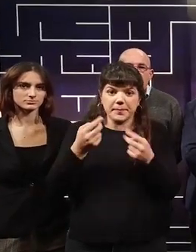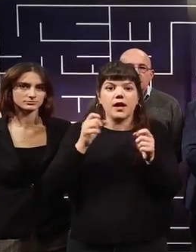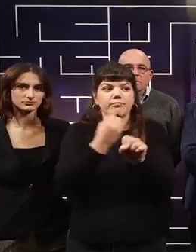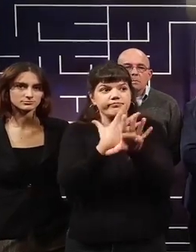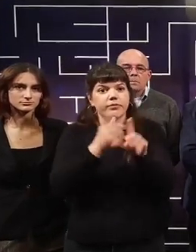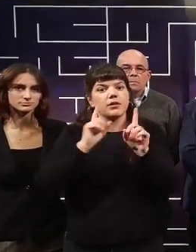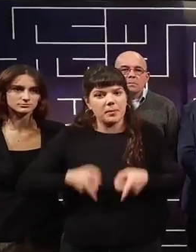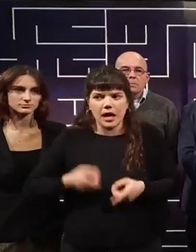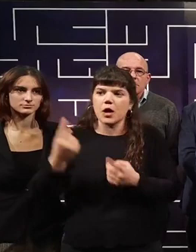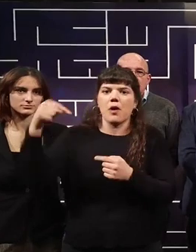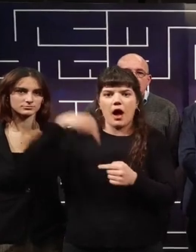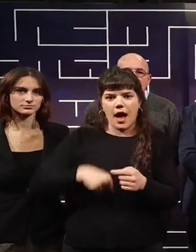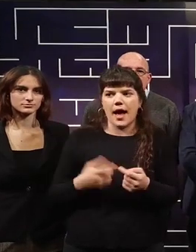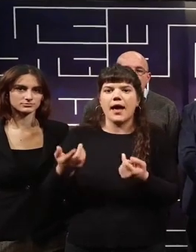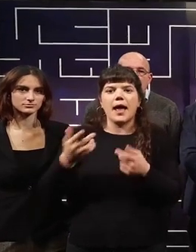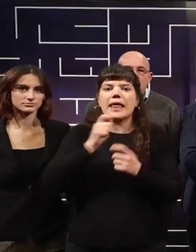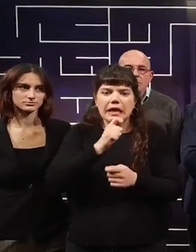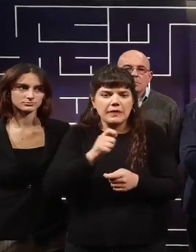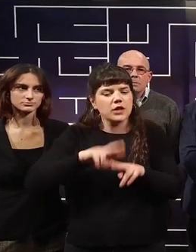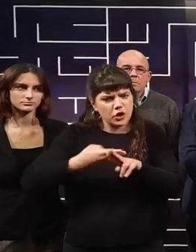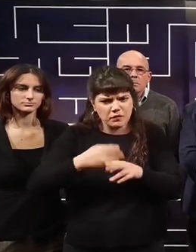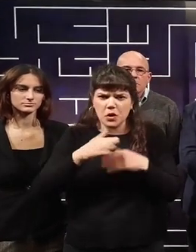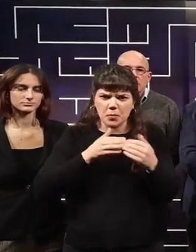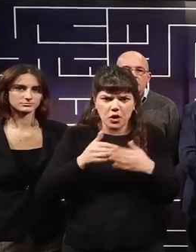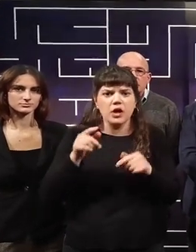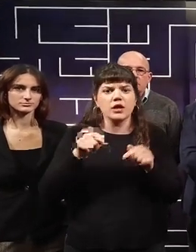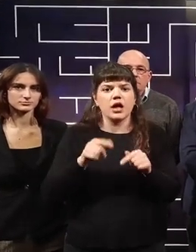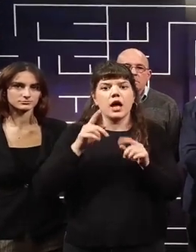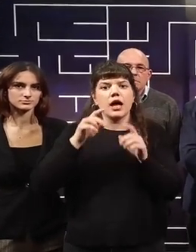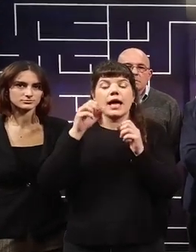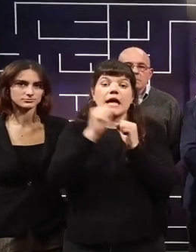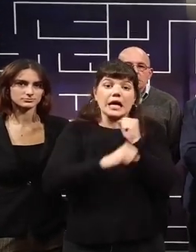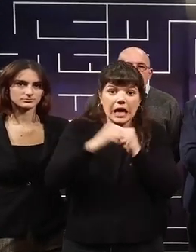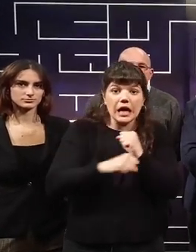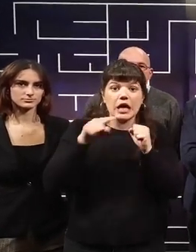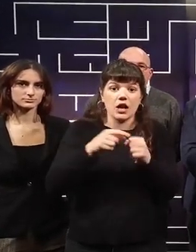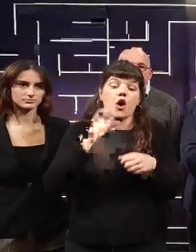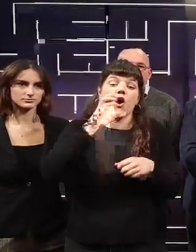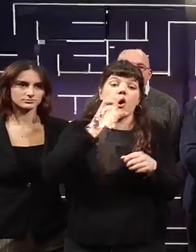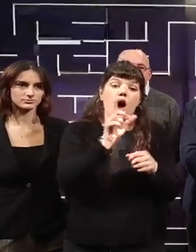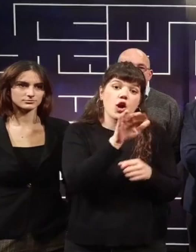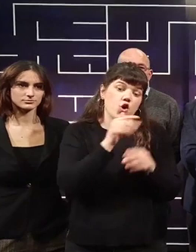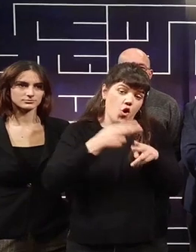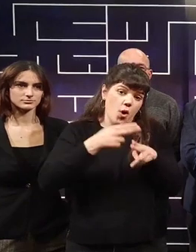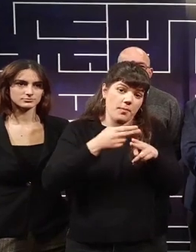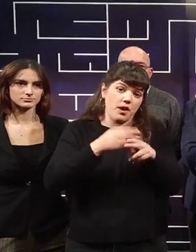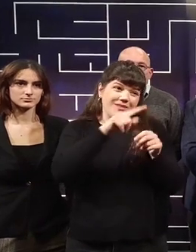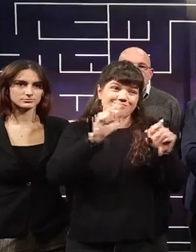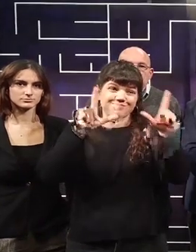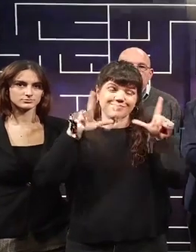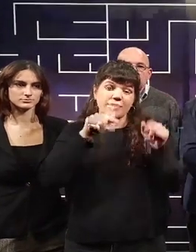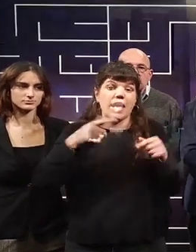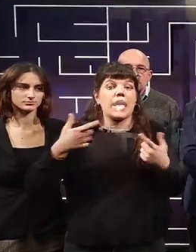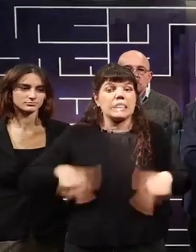los invitados y las invitadas que teníamos previsto va a estar presente el ingeniero agrónomo Óscar candidato a intendente del